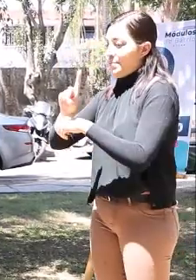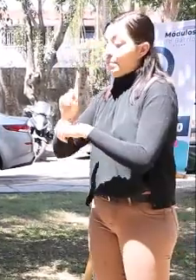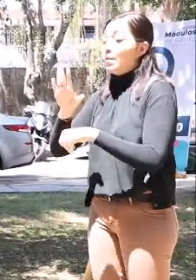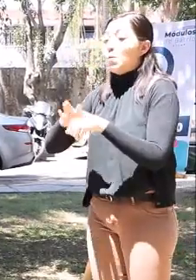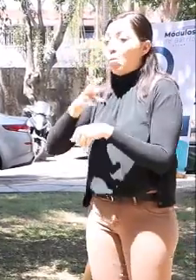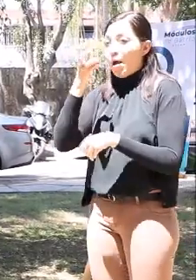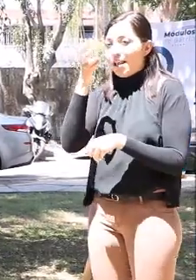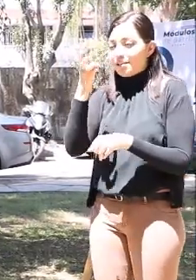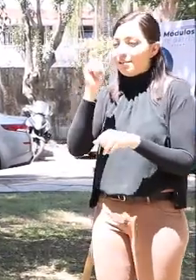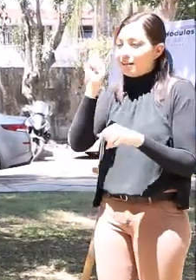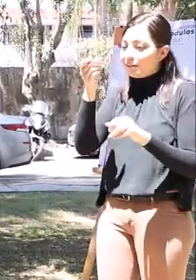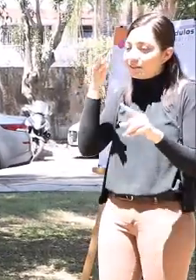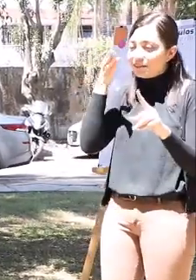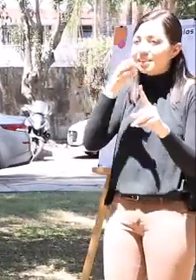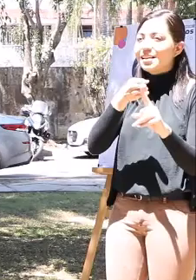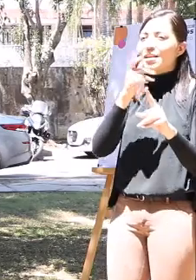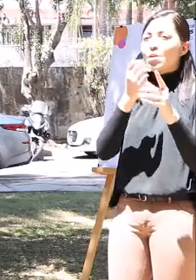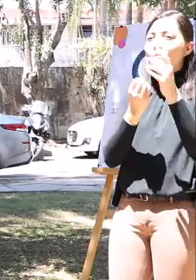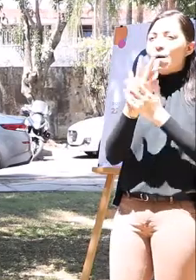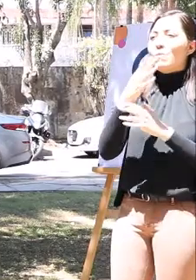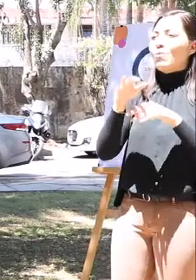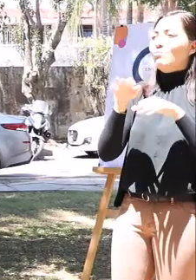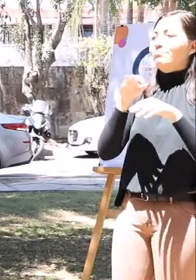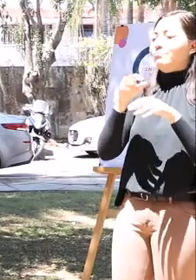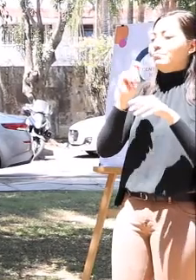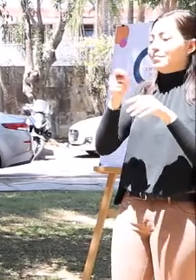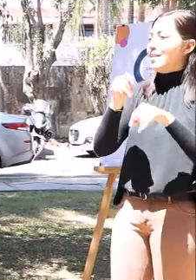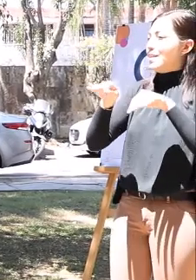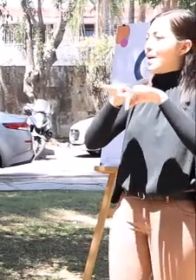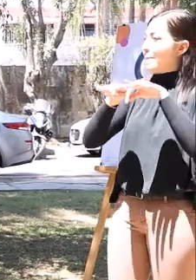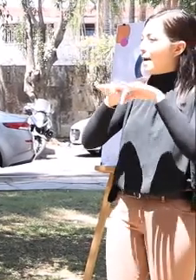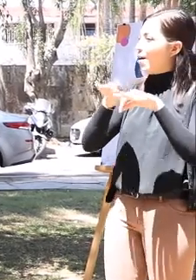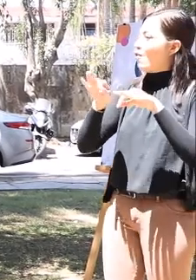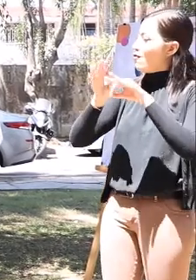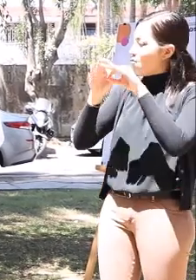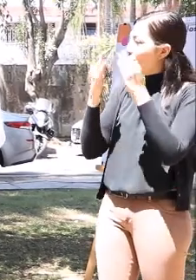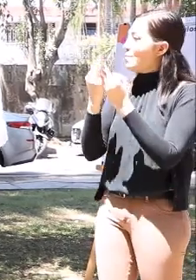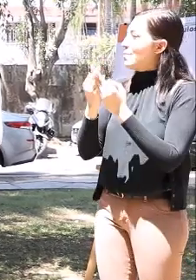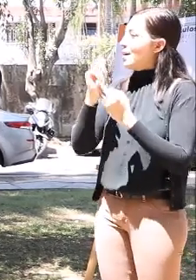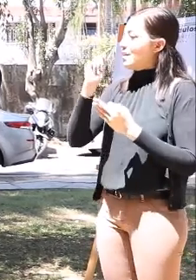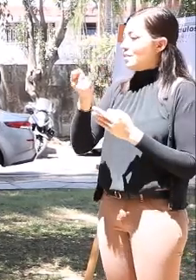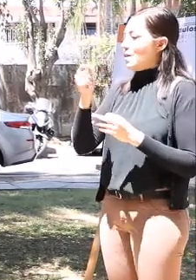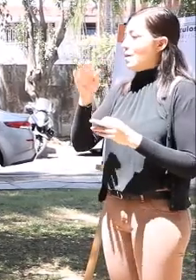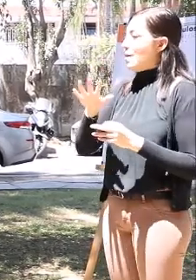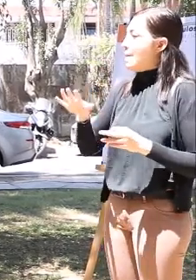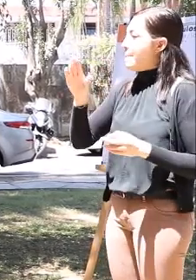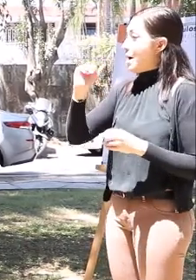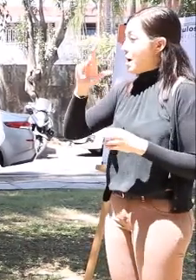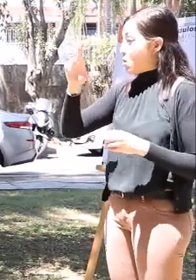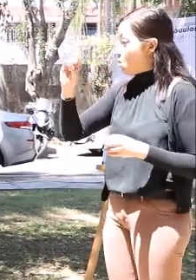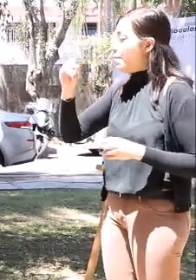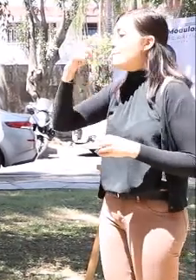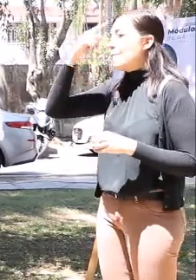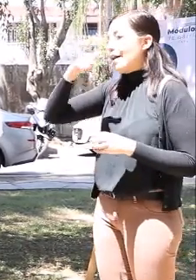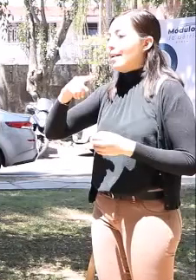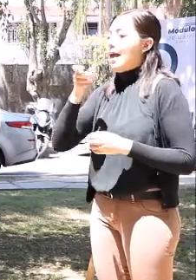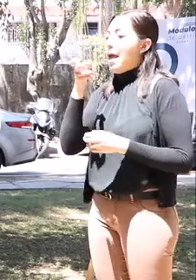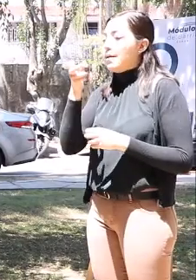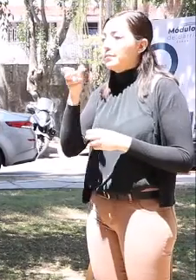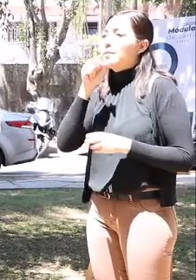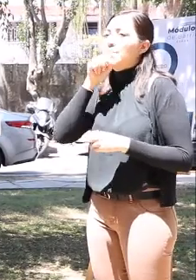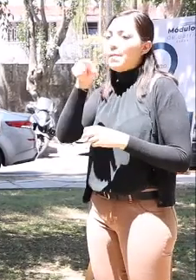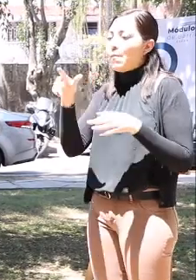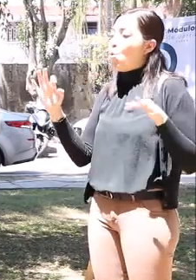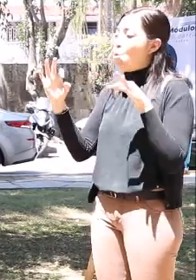centra este nuevo eje de trabajo de este nuevo modelo de los módulos de barrio, en donde se va junto